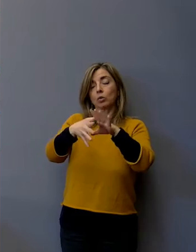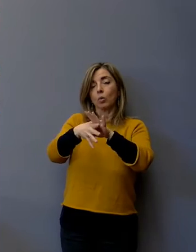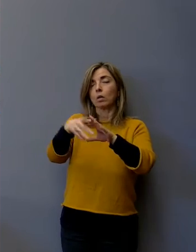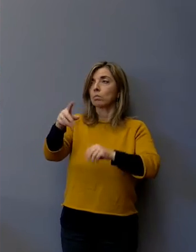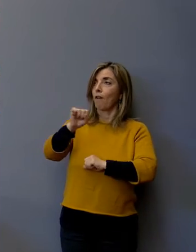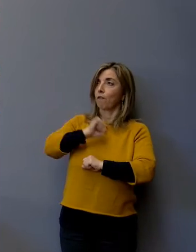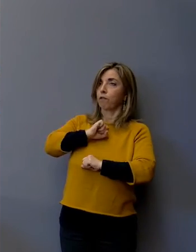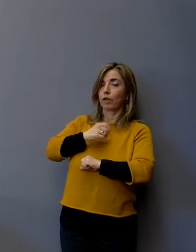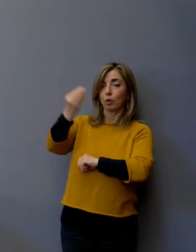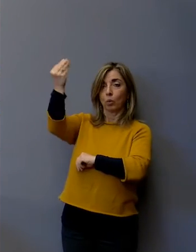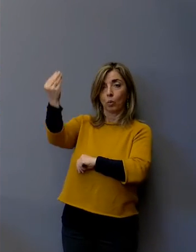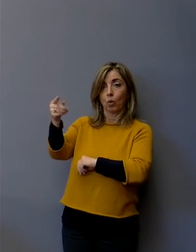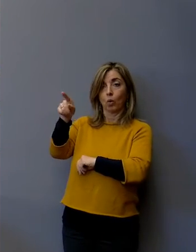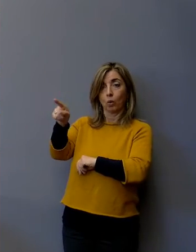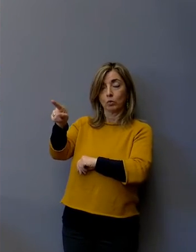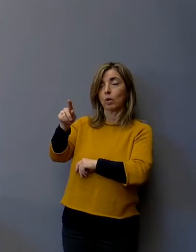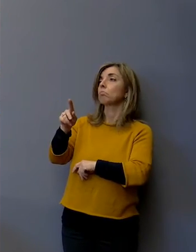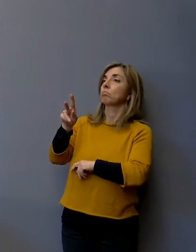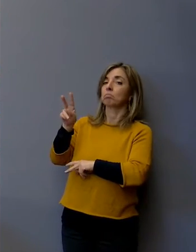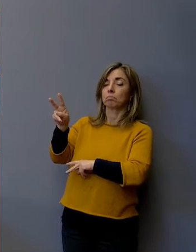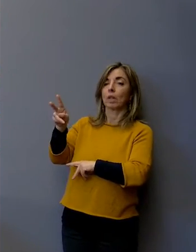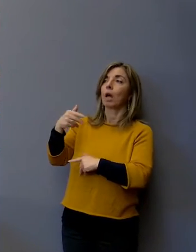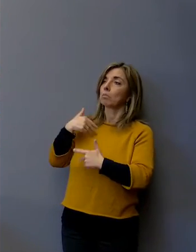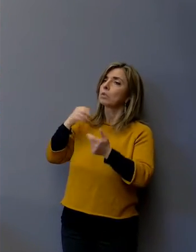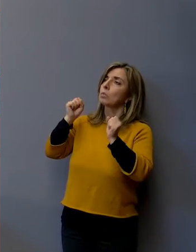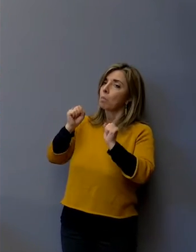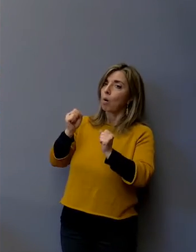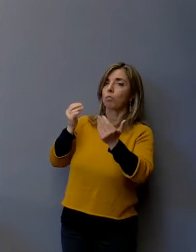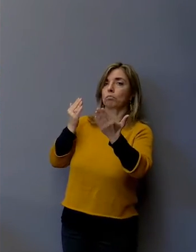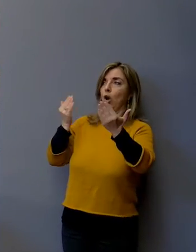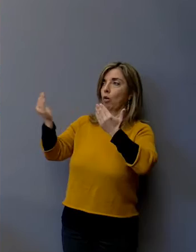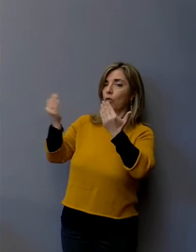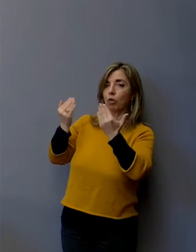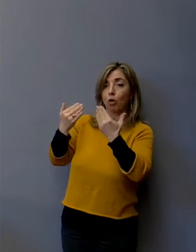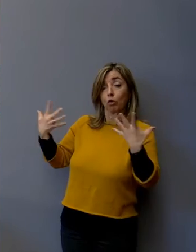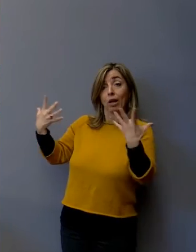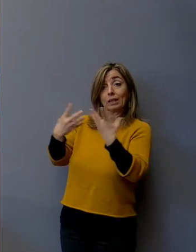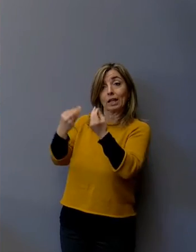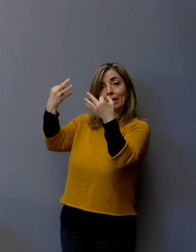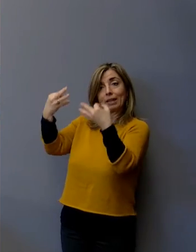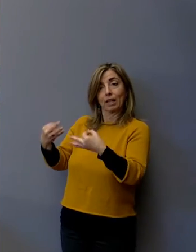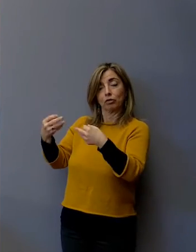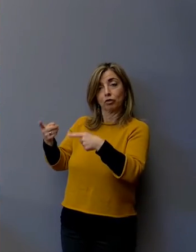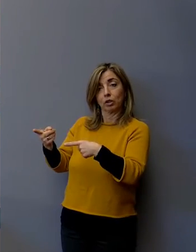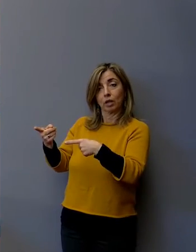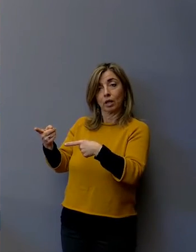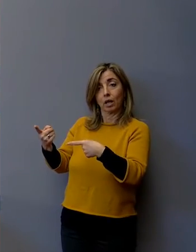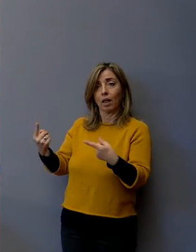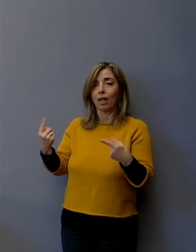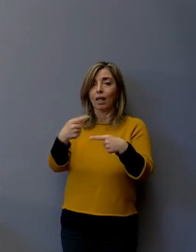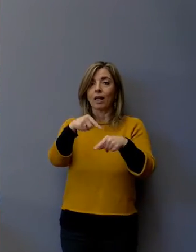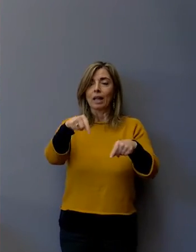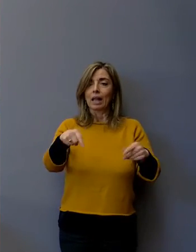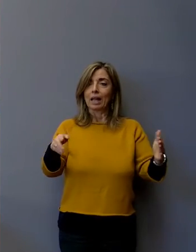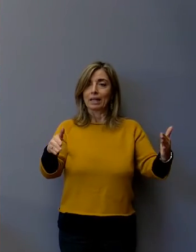tante volte ci si confronta nei luoghi opportuni e insieme si decide è il fatto che qui dentro in